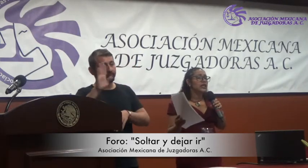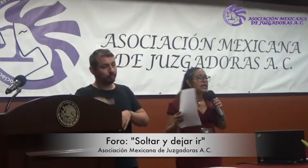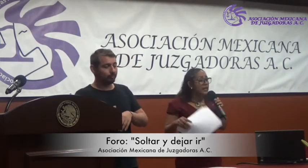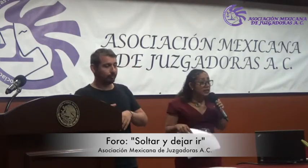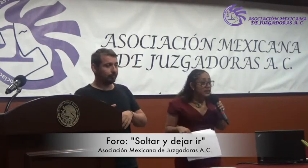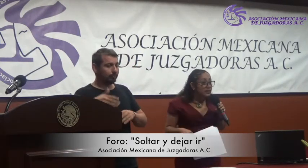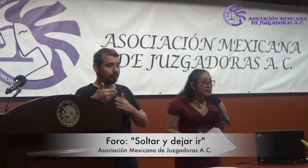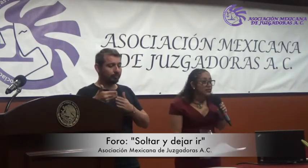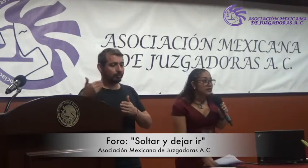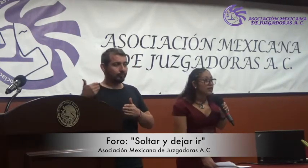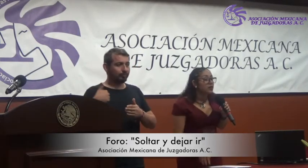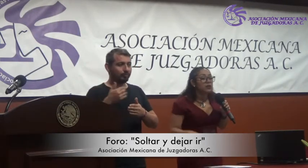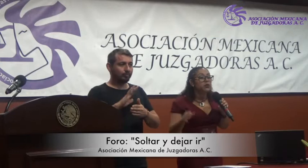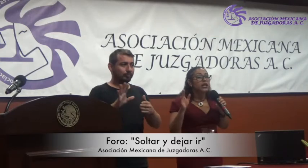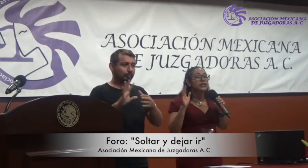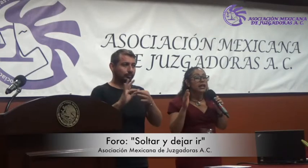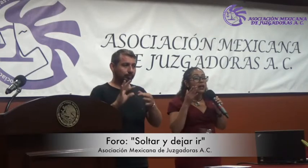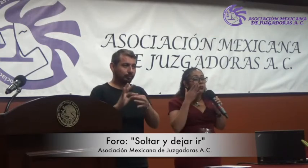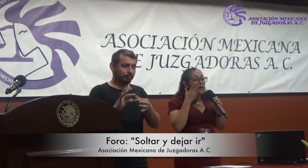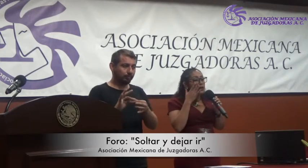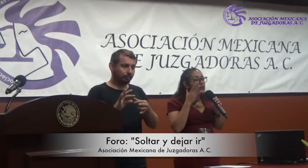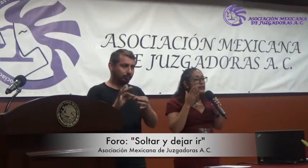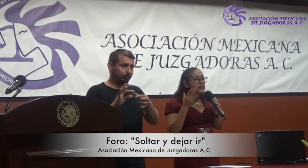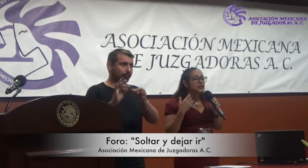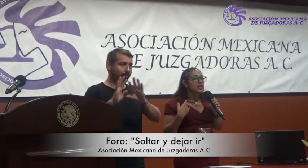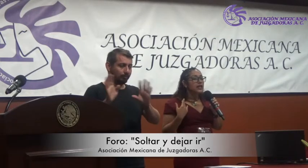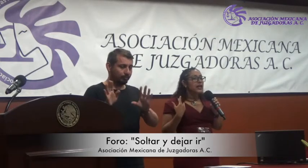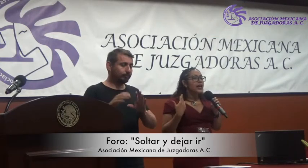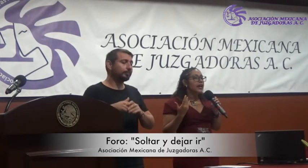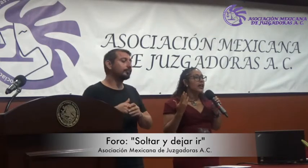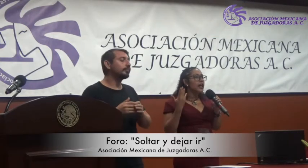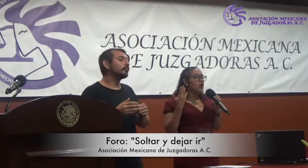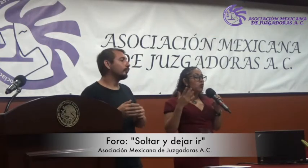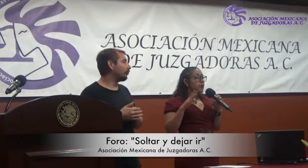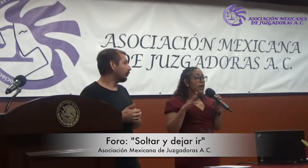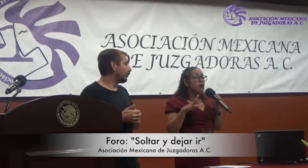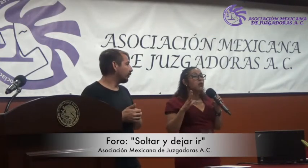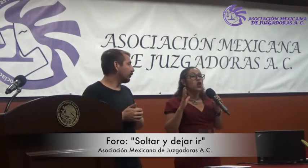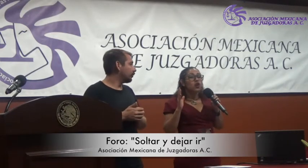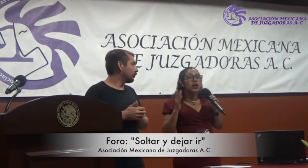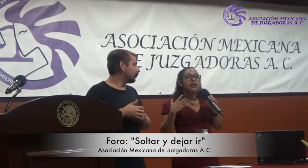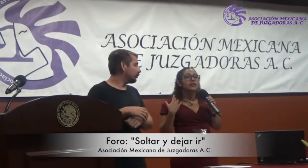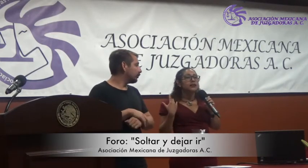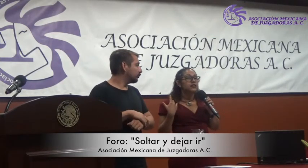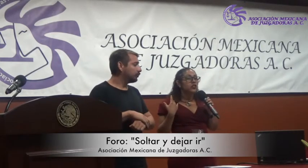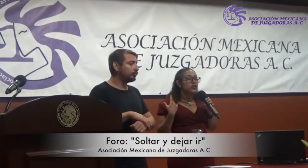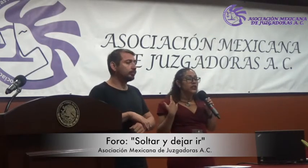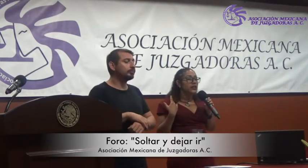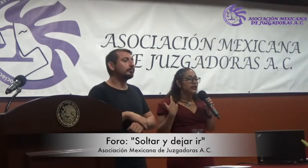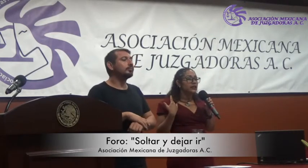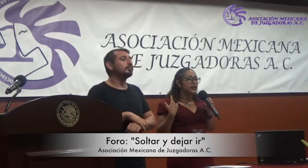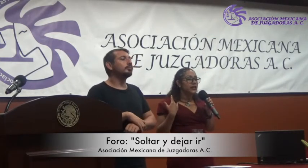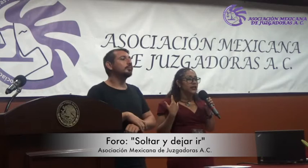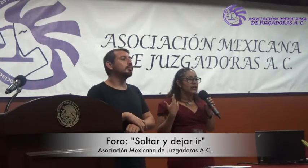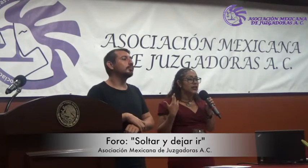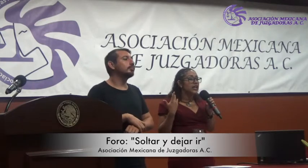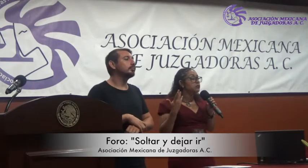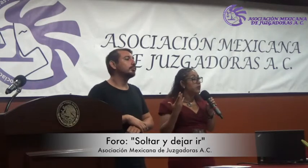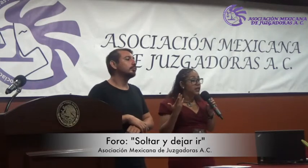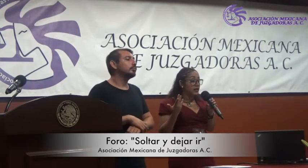Todo lo que dije antes, nada más voy a hacer acá un paréntesis, era un preámbulo con la intención